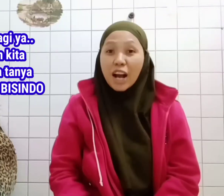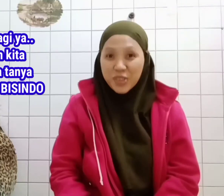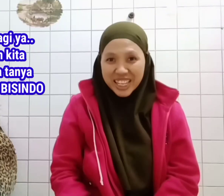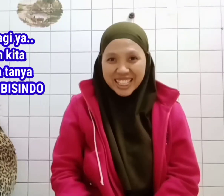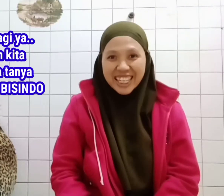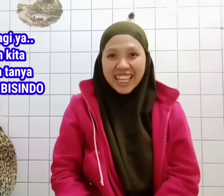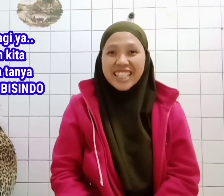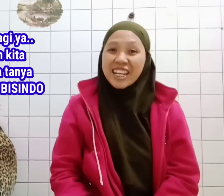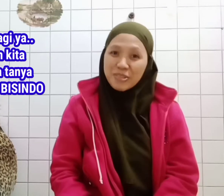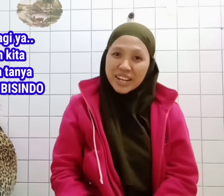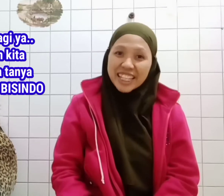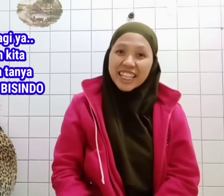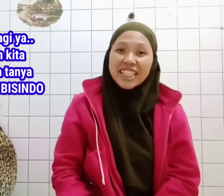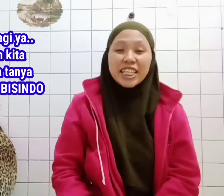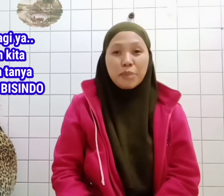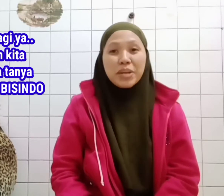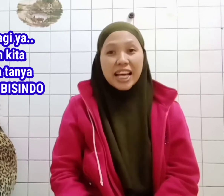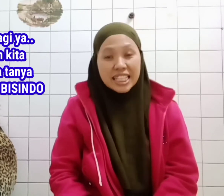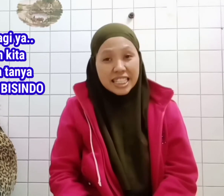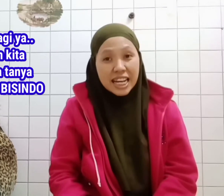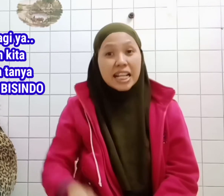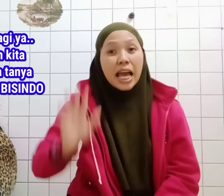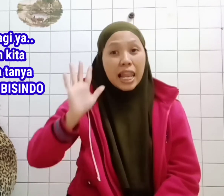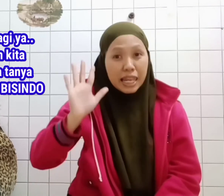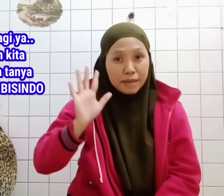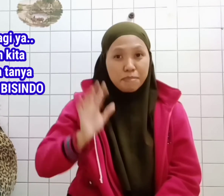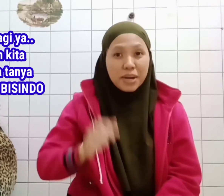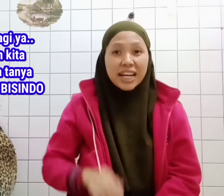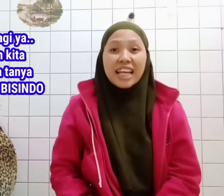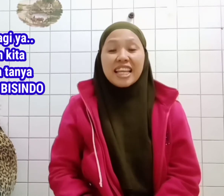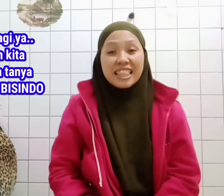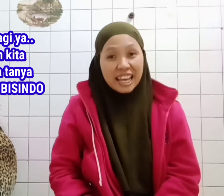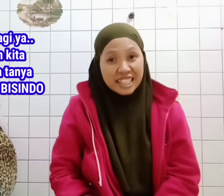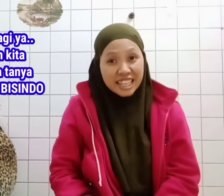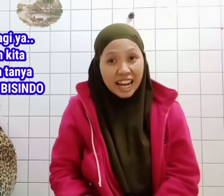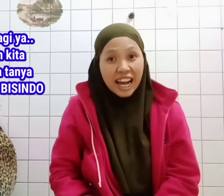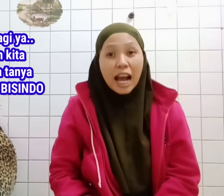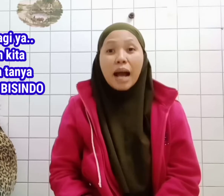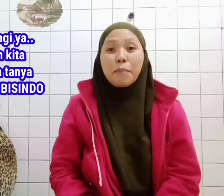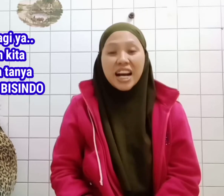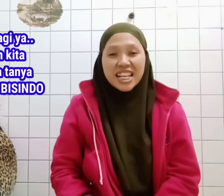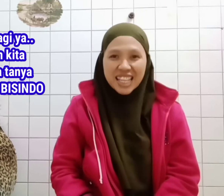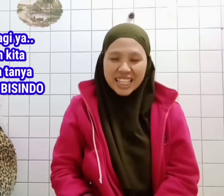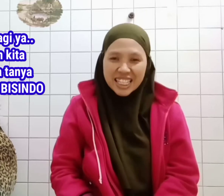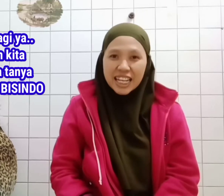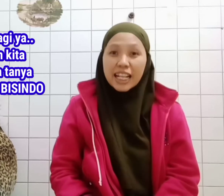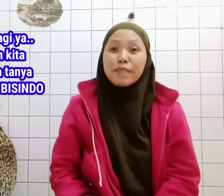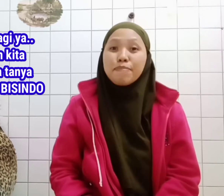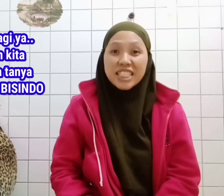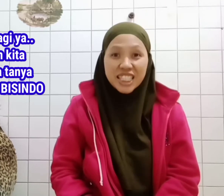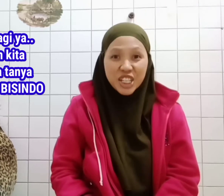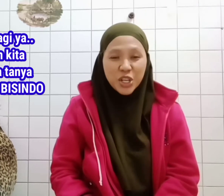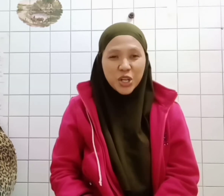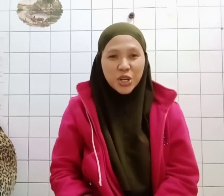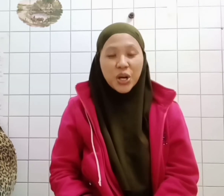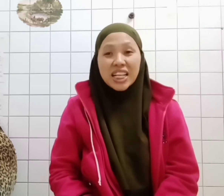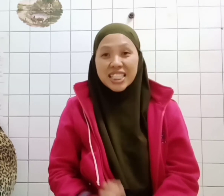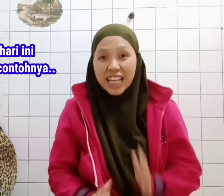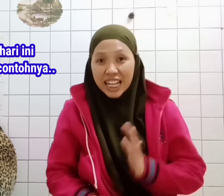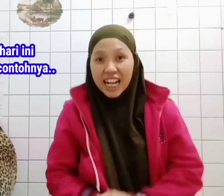Aku ingetin lagi ya, kemarin kan kita belajar 5 kata tanya bahasa isyarat di Sindo. Sekarang